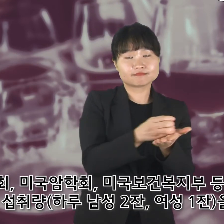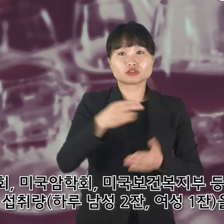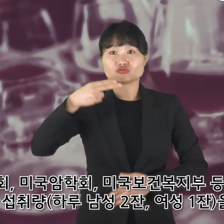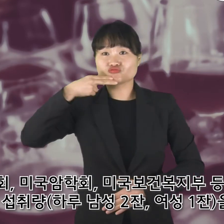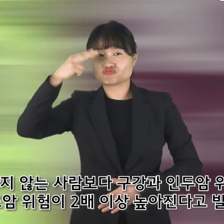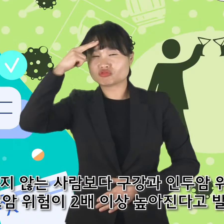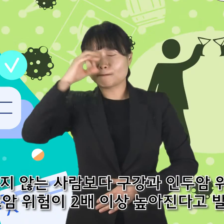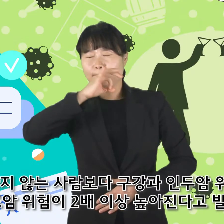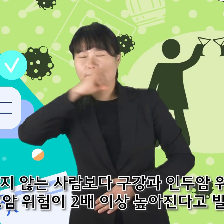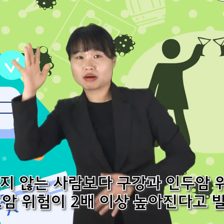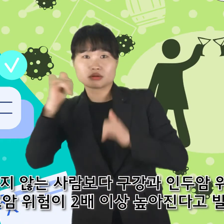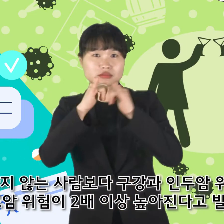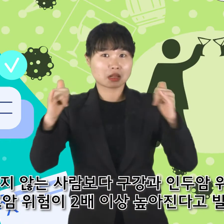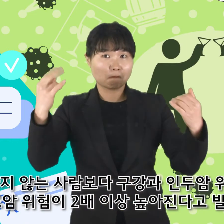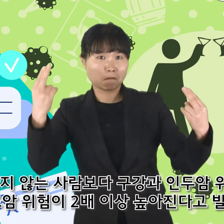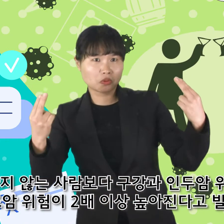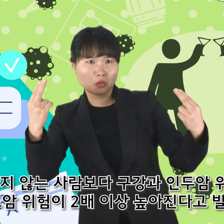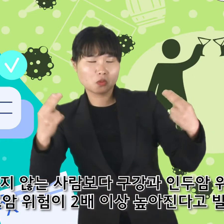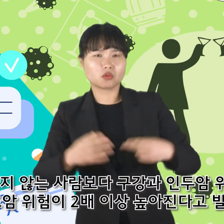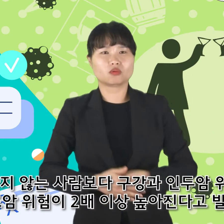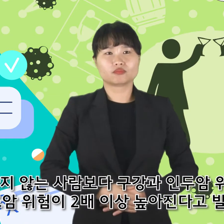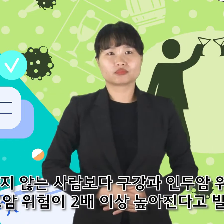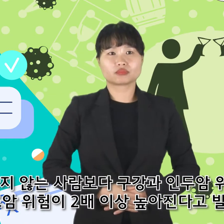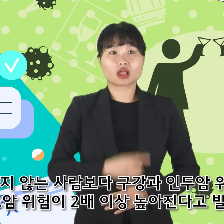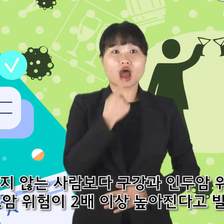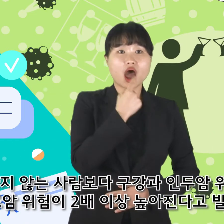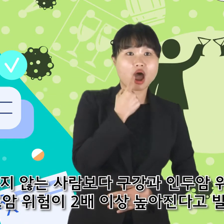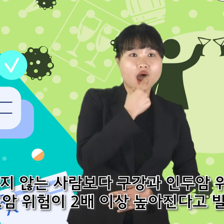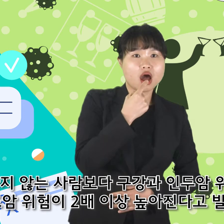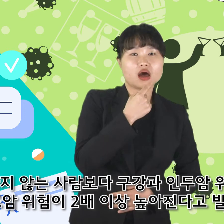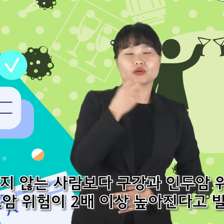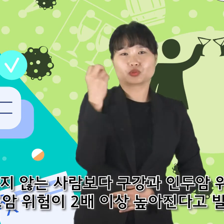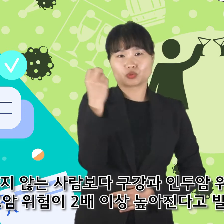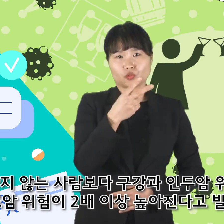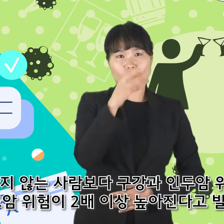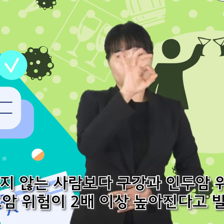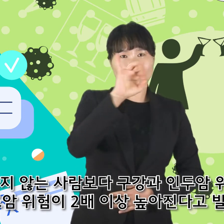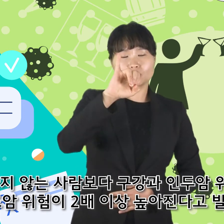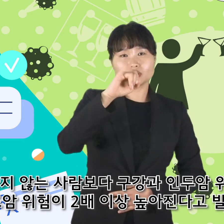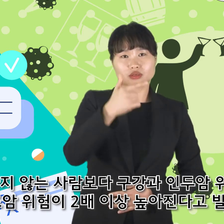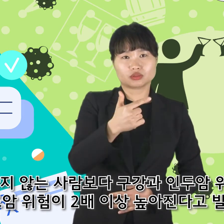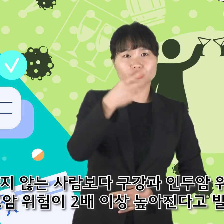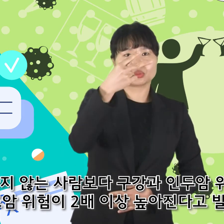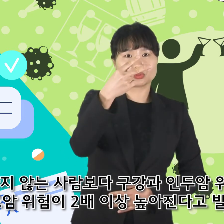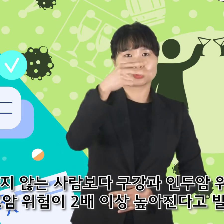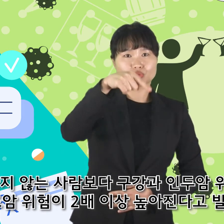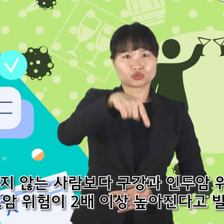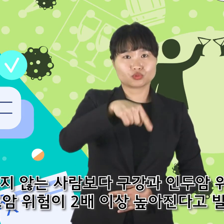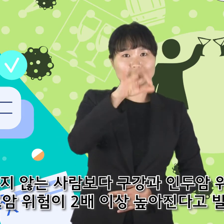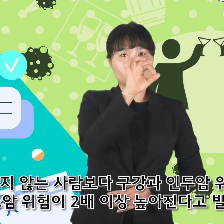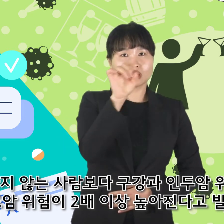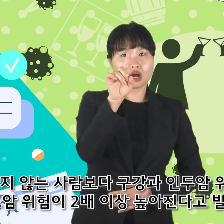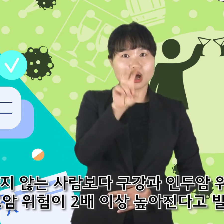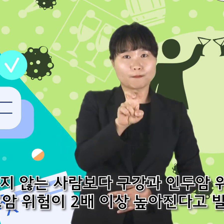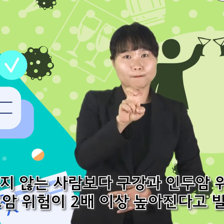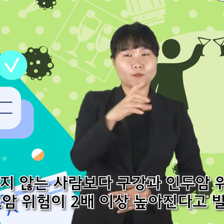여성 1잔을 기준으로 술을 전혀 마시지 않는 사람보다 구강과 인두암 위험이 약